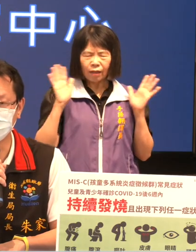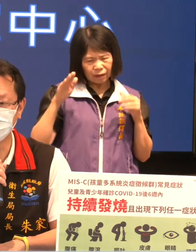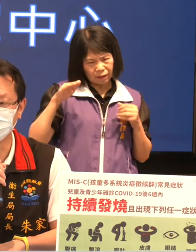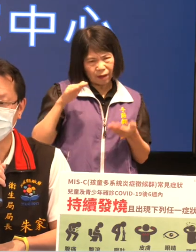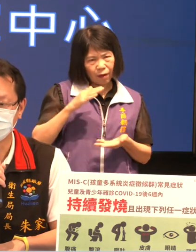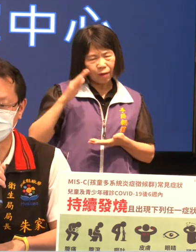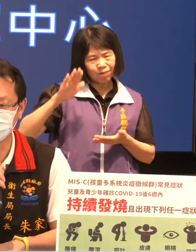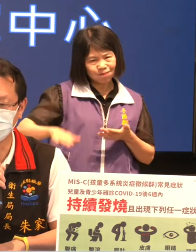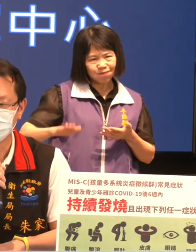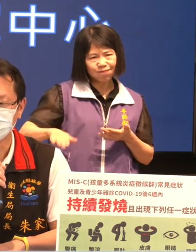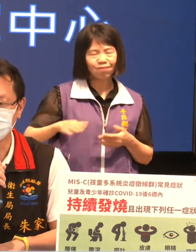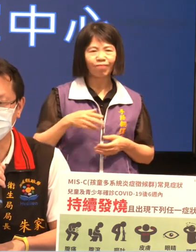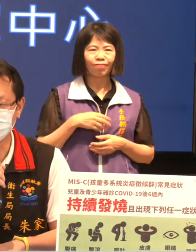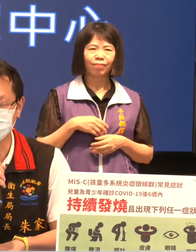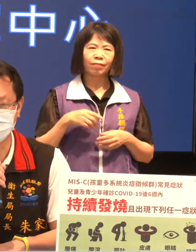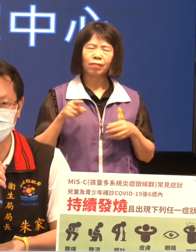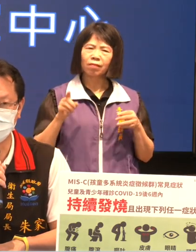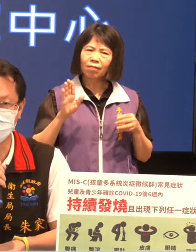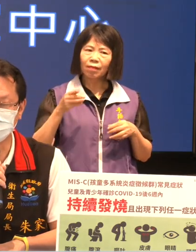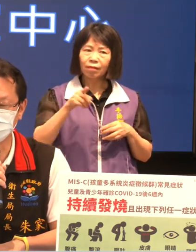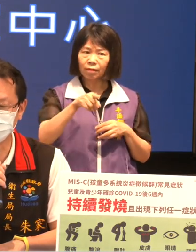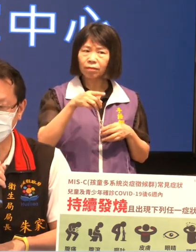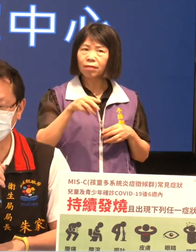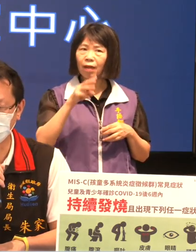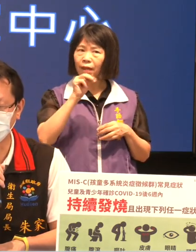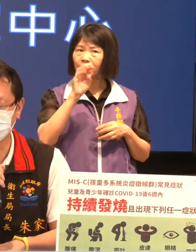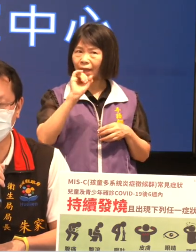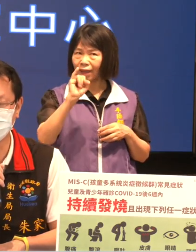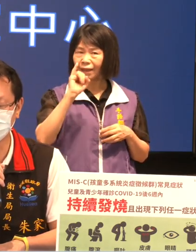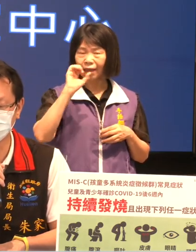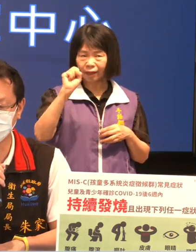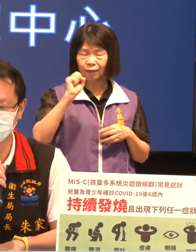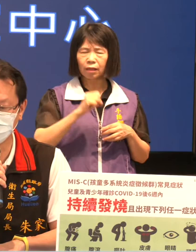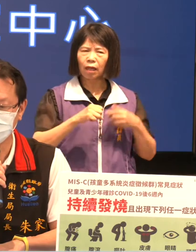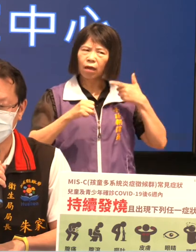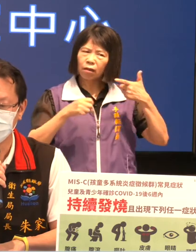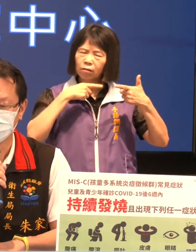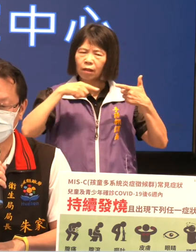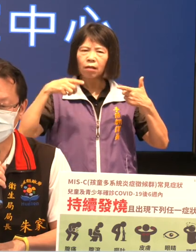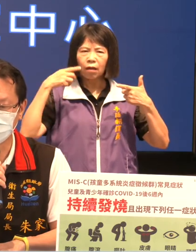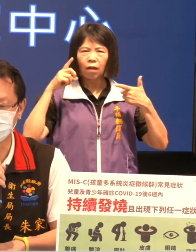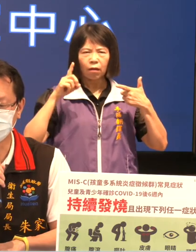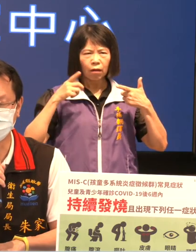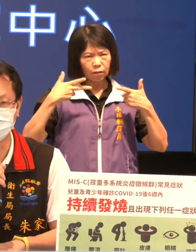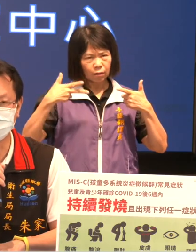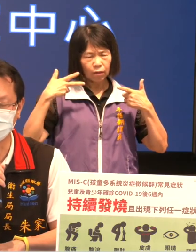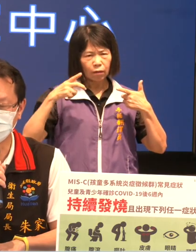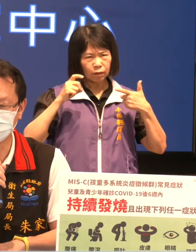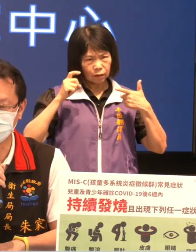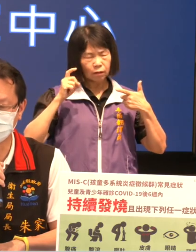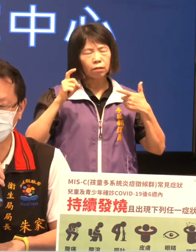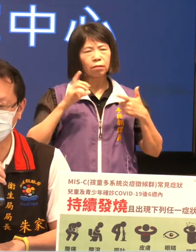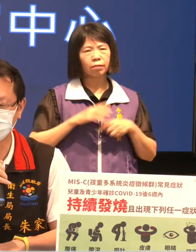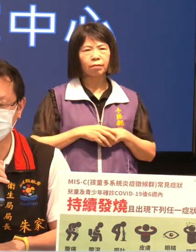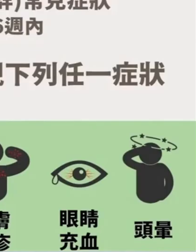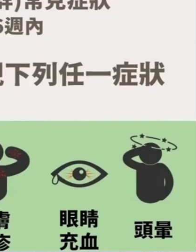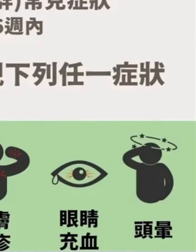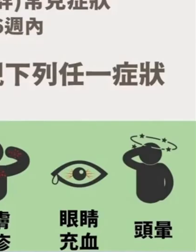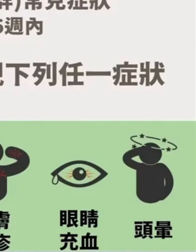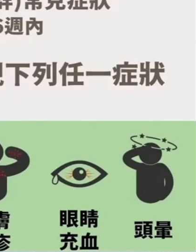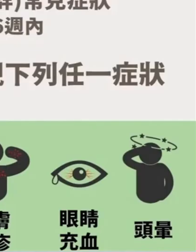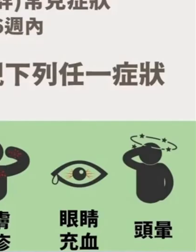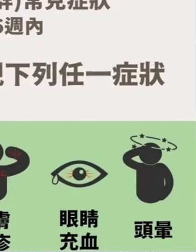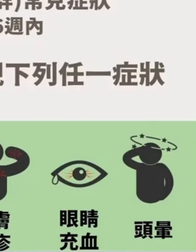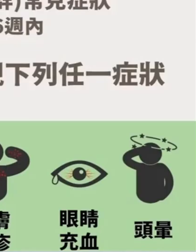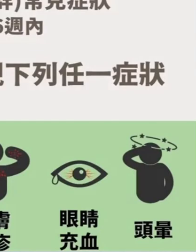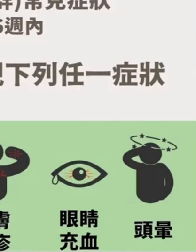偏小那但是这个MIS-7的年龄呢比较大大概6到12岁，那它最主要的诊断的要件是